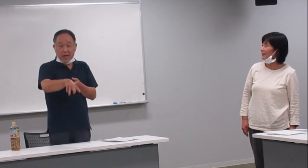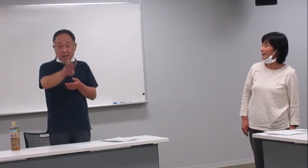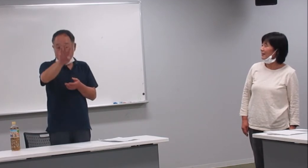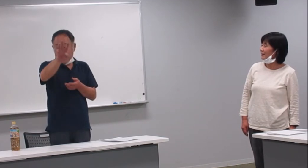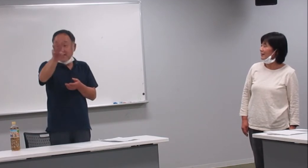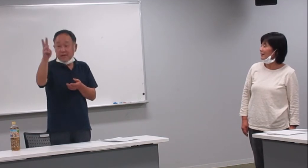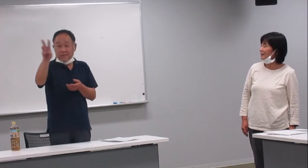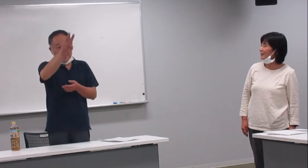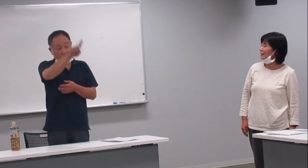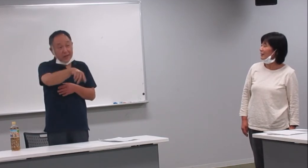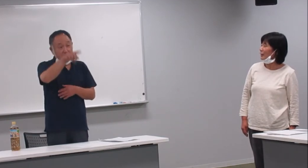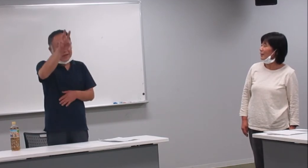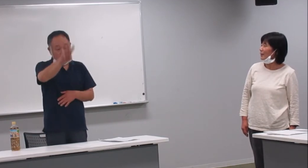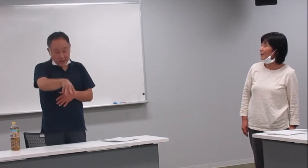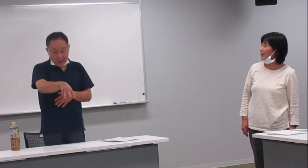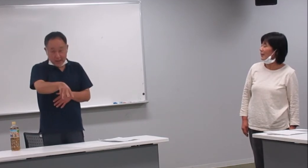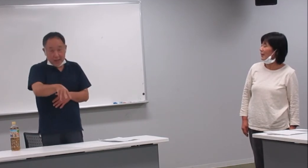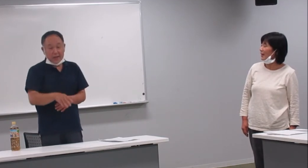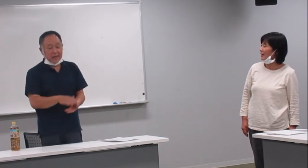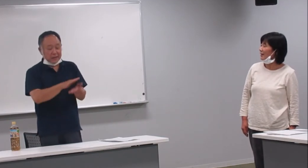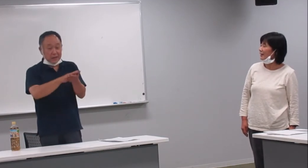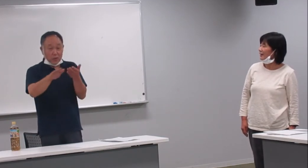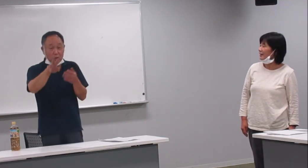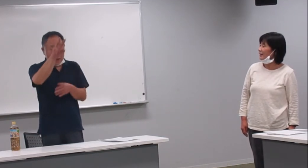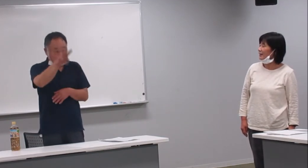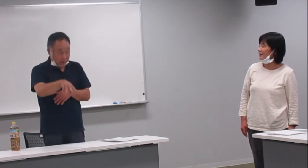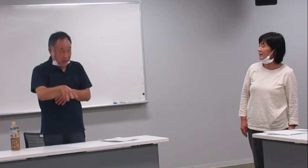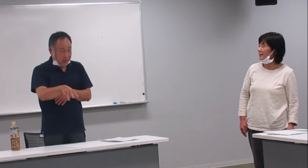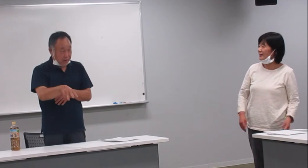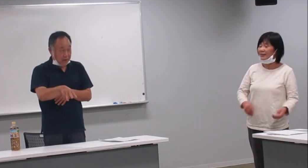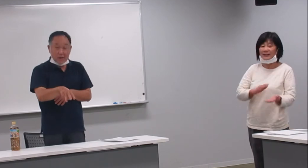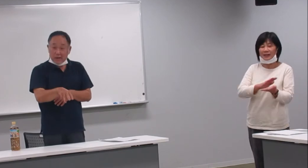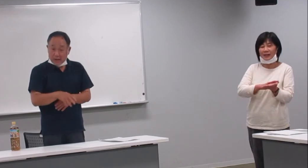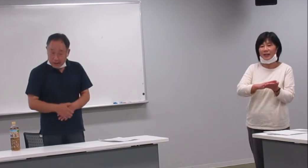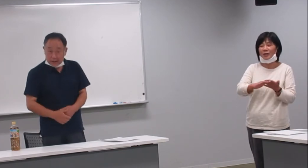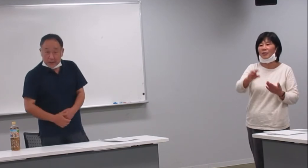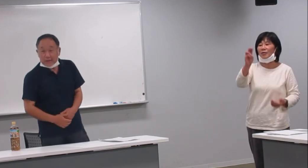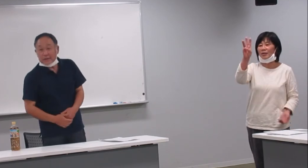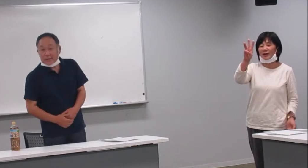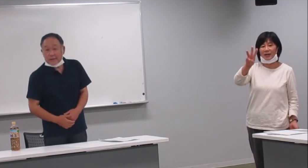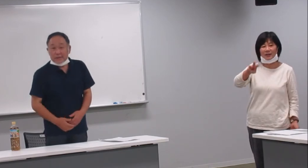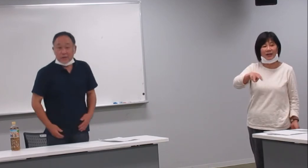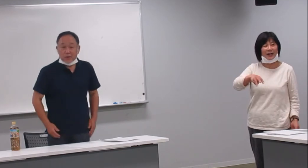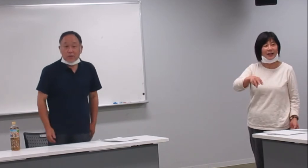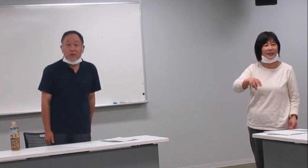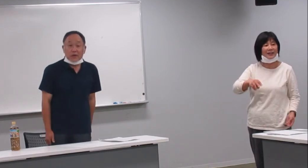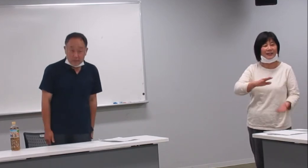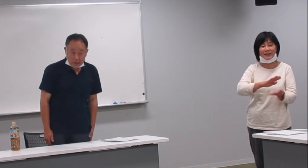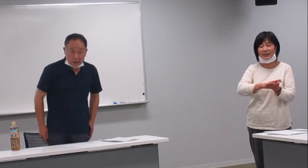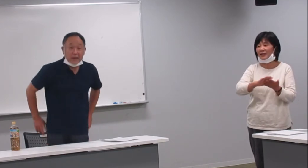川。三本かな。器用川。